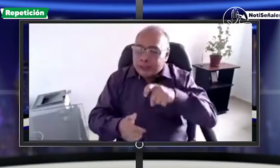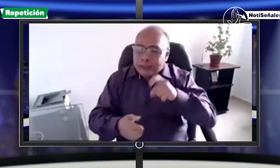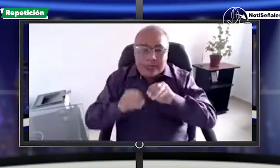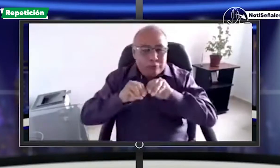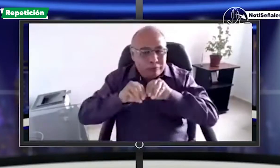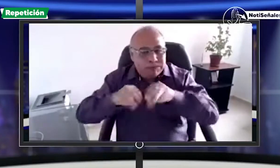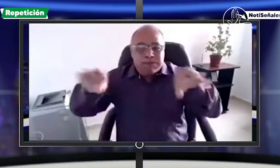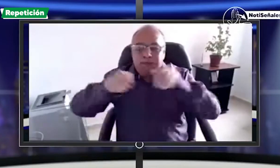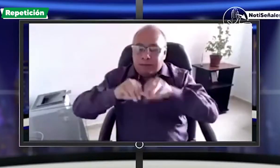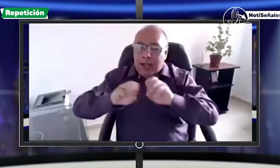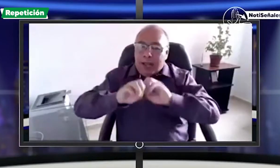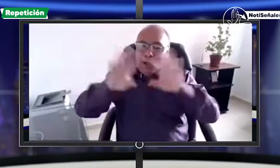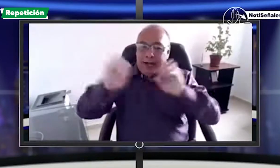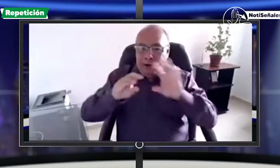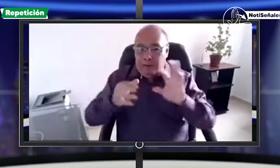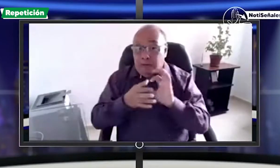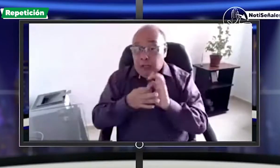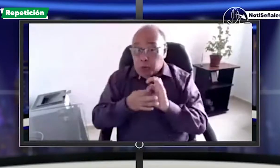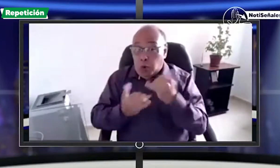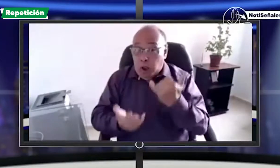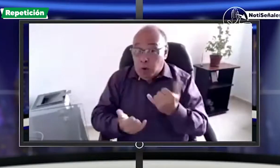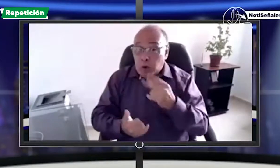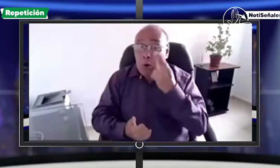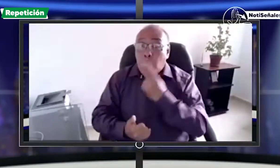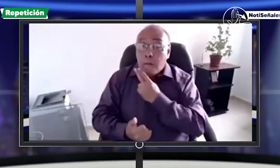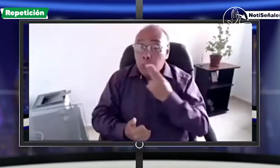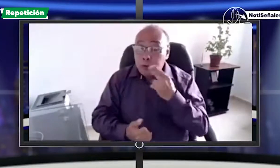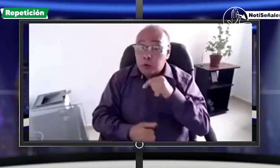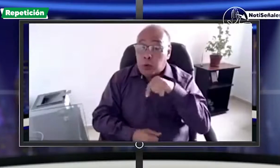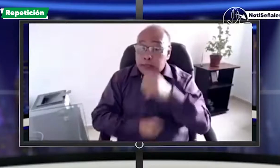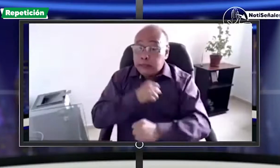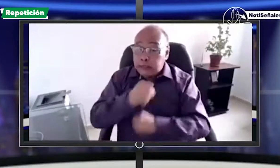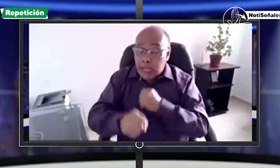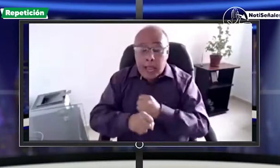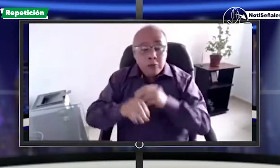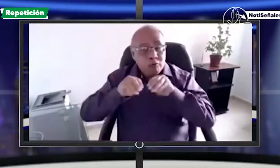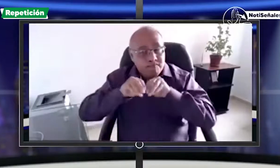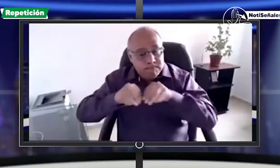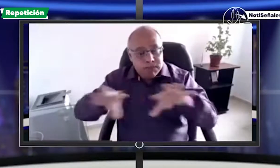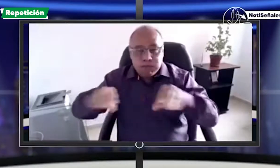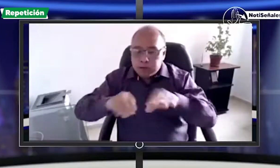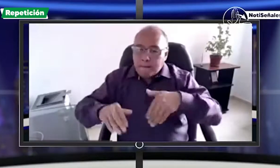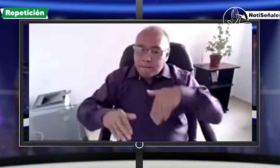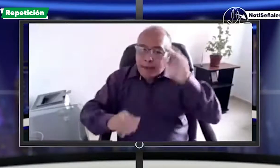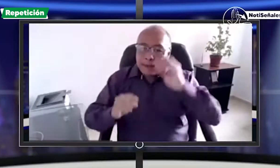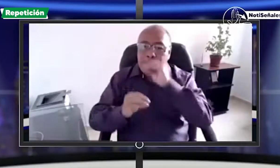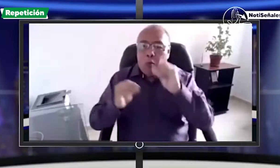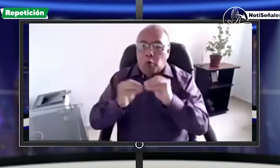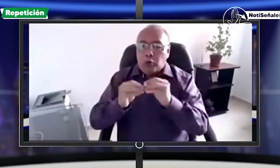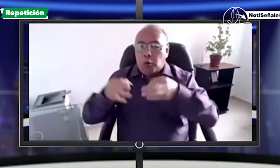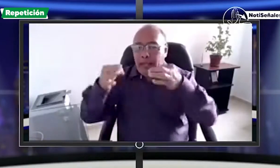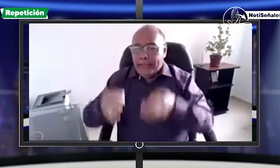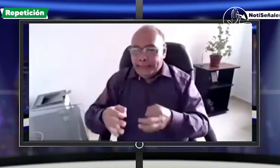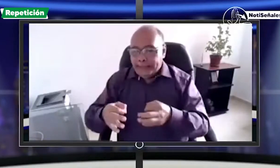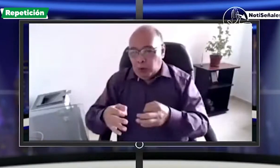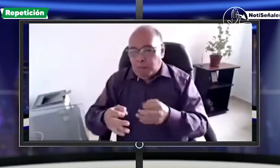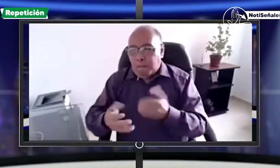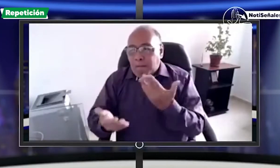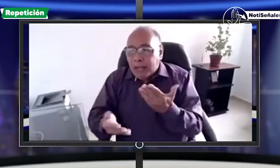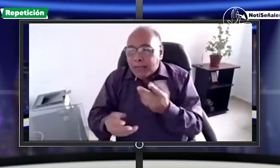conciencia y a su vez a que se cumpla el código de ética de los intérpretes nosotros como FENASCOL estamos comprometidos